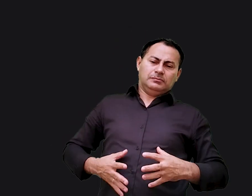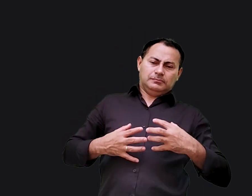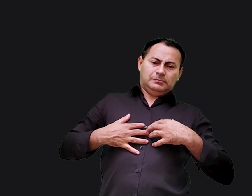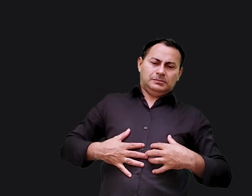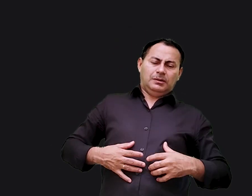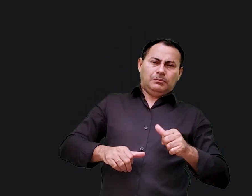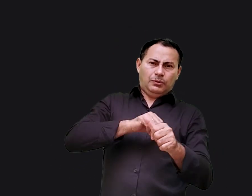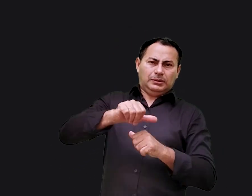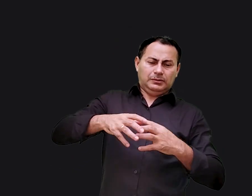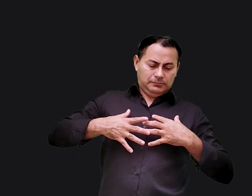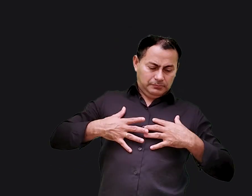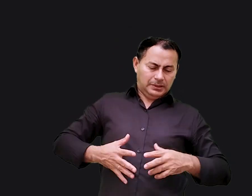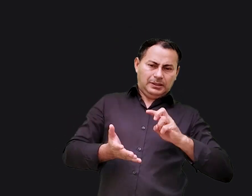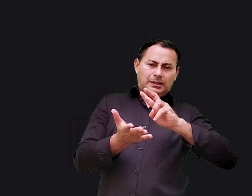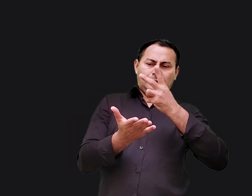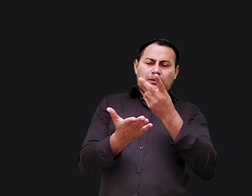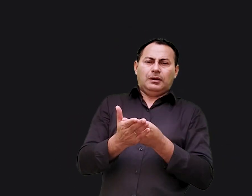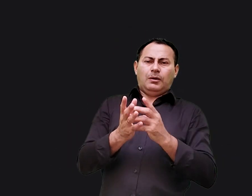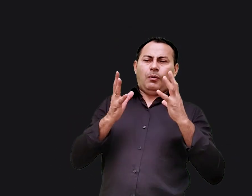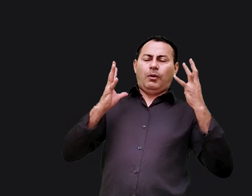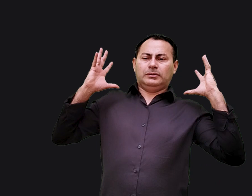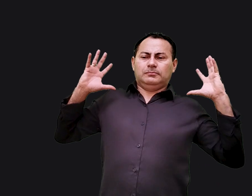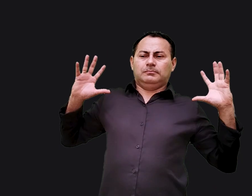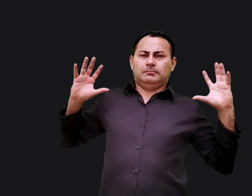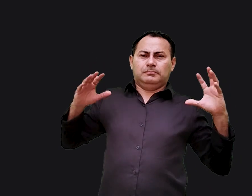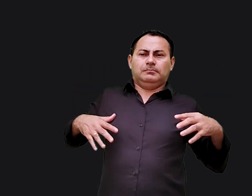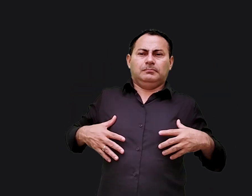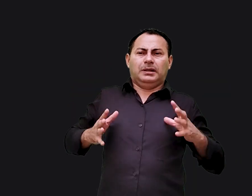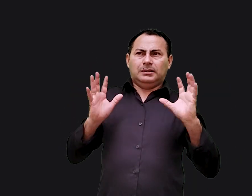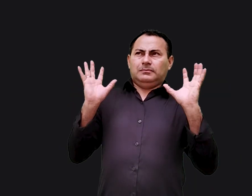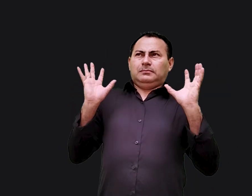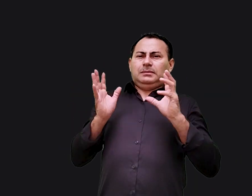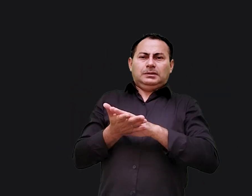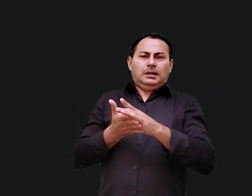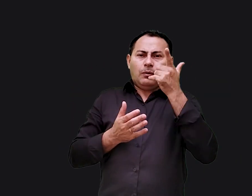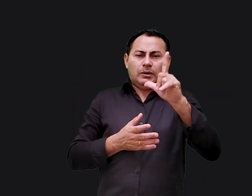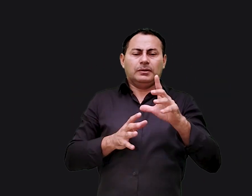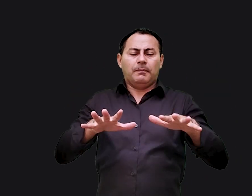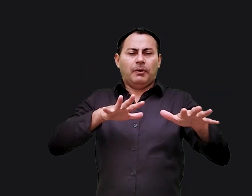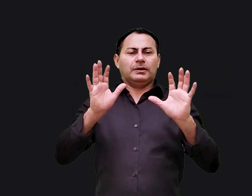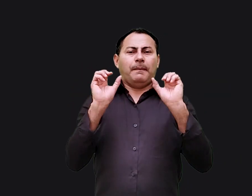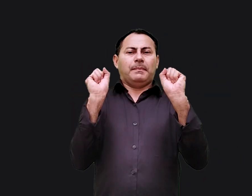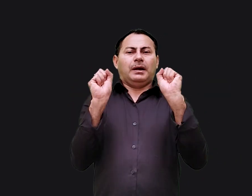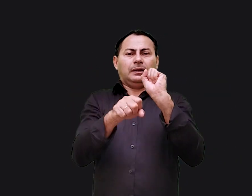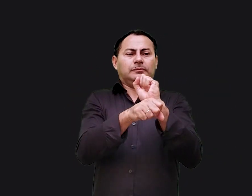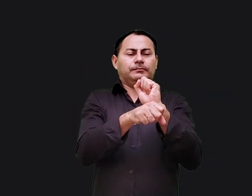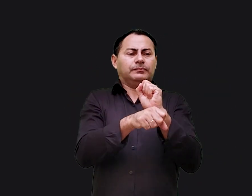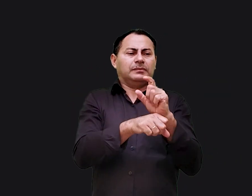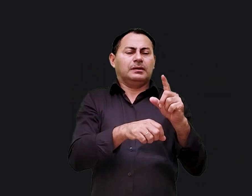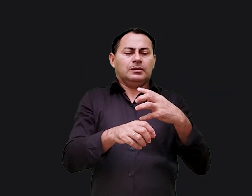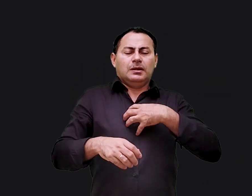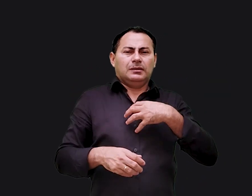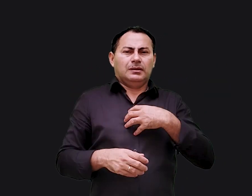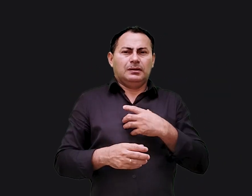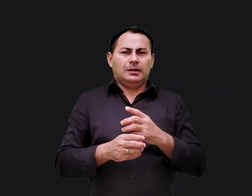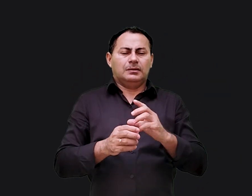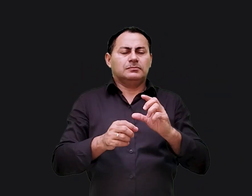de gravidade se altera e ela fica de costas com as 4 patas para cima sem conseguir mover-se. Ela fica lá, naquela